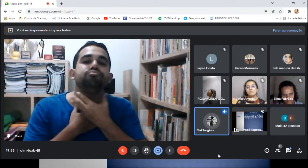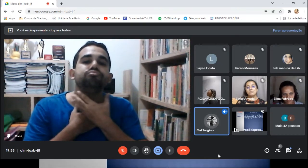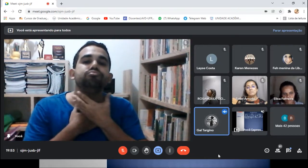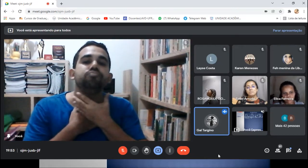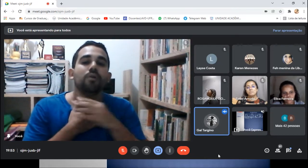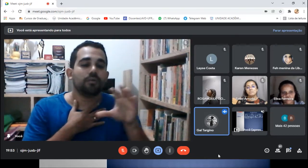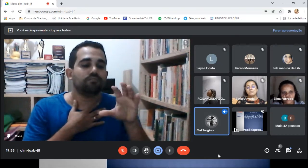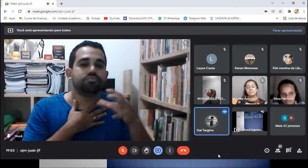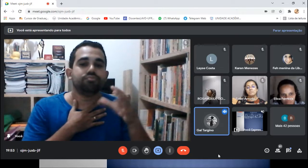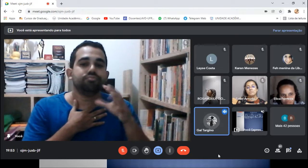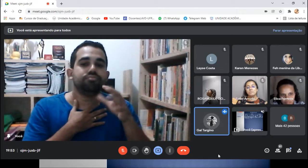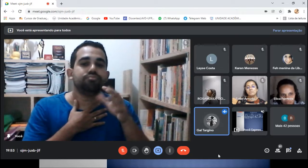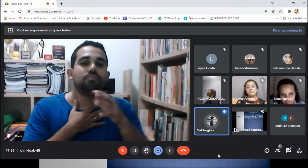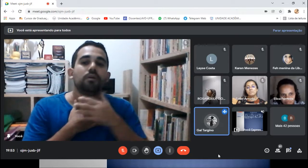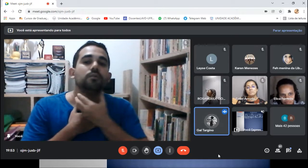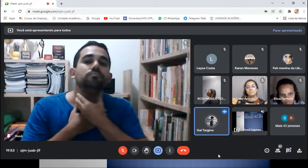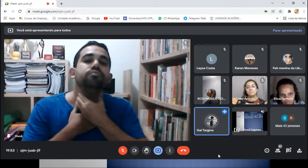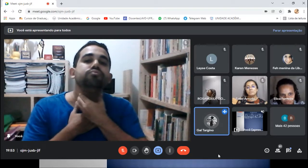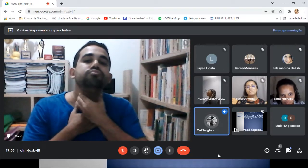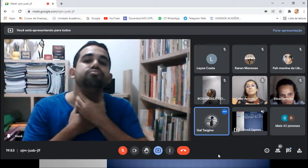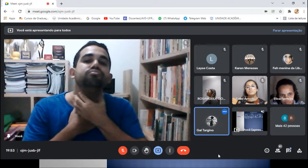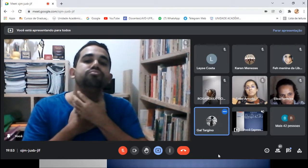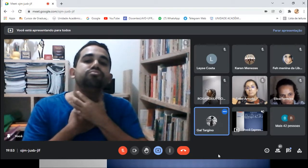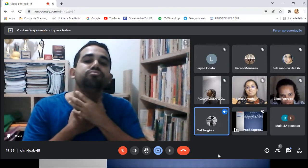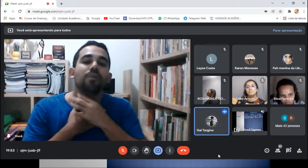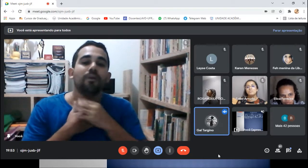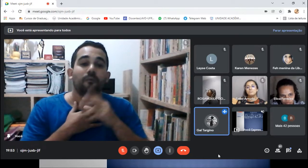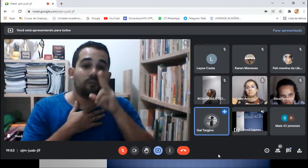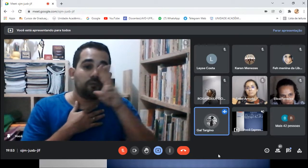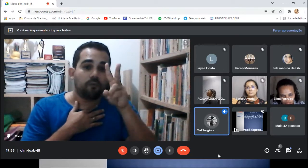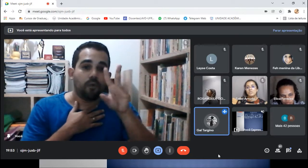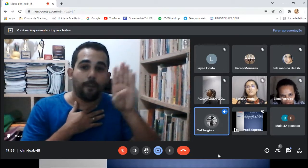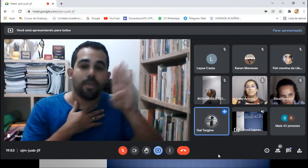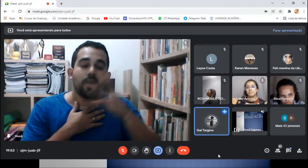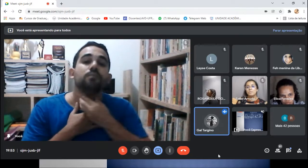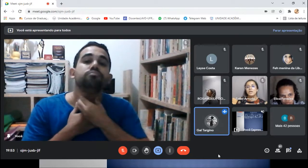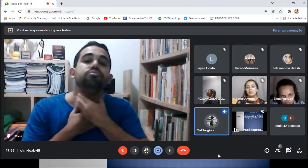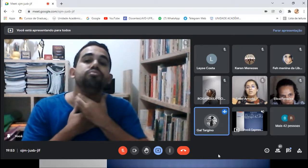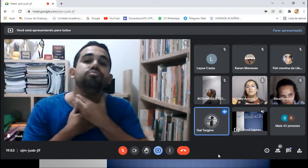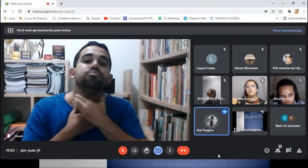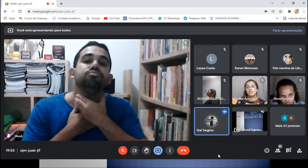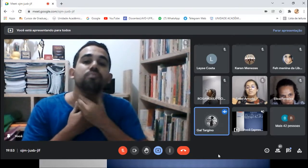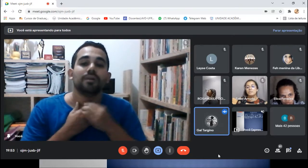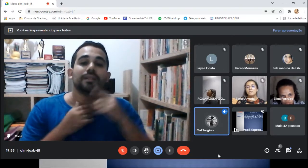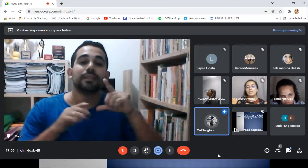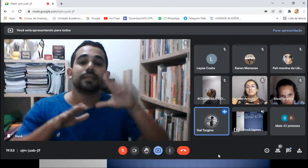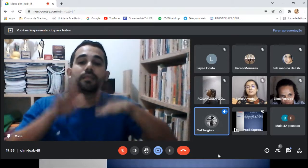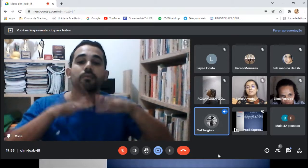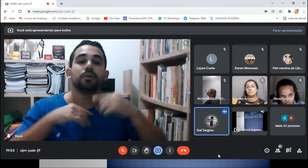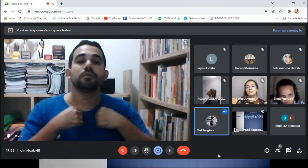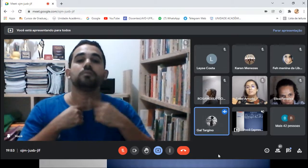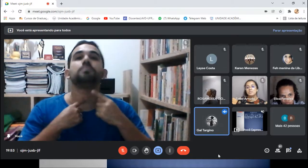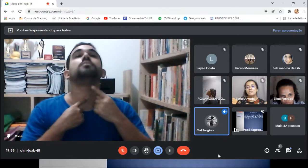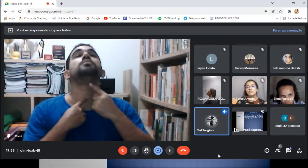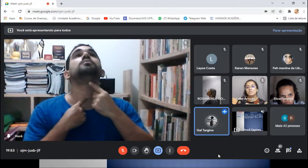né? Com a emissão sonora, com os tremores das cordas vocais, com as